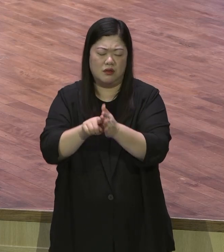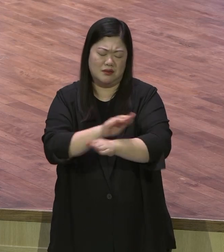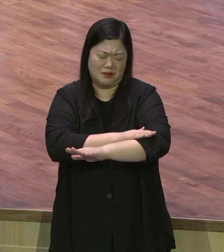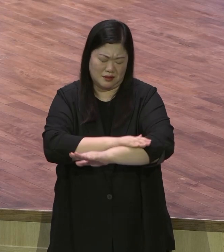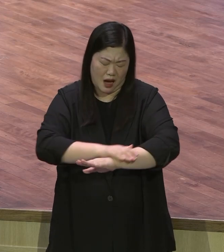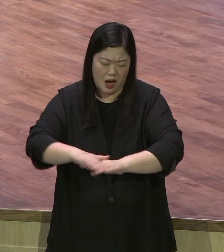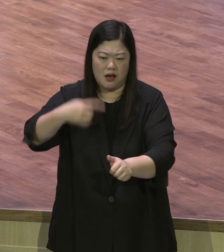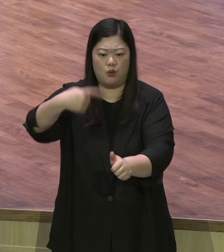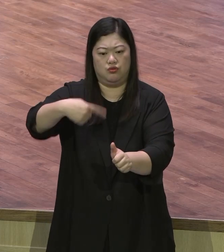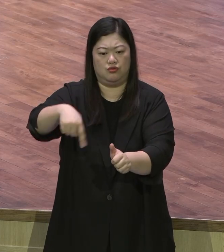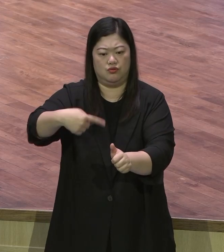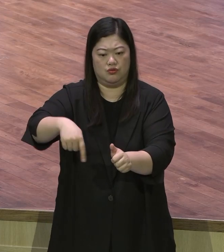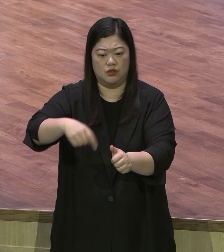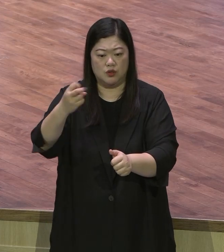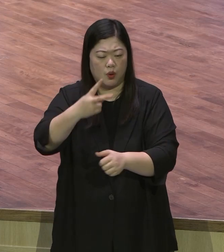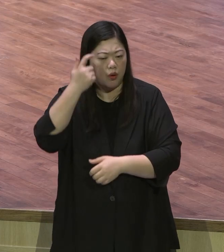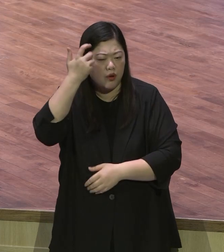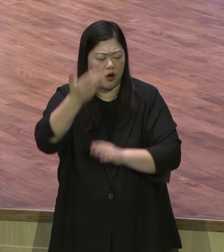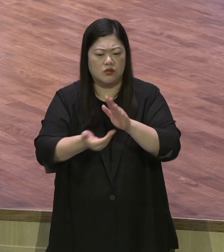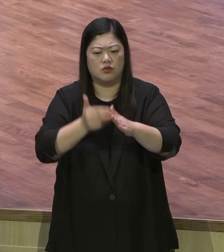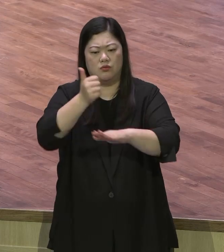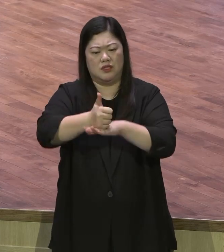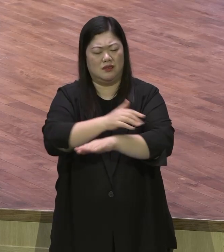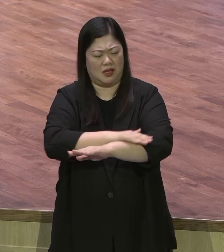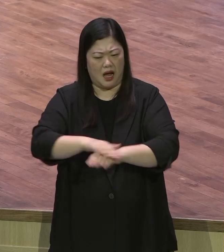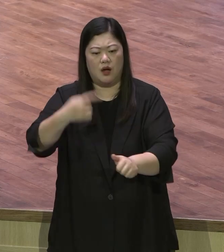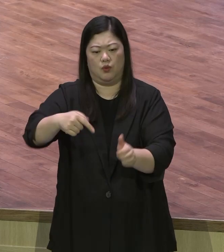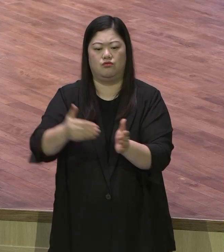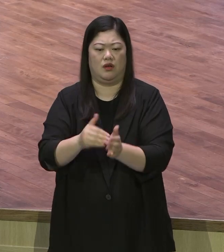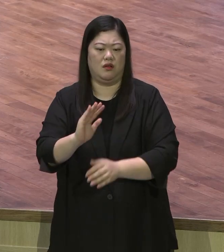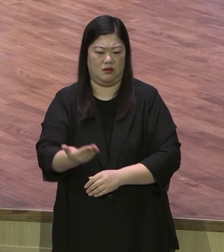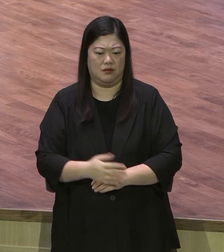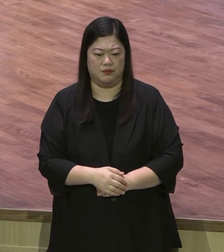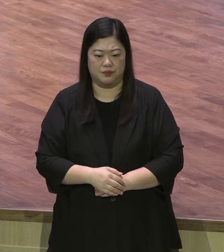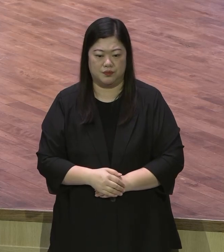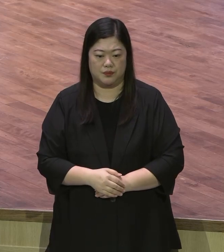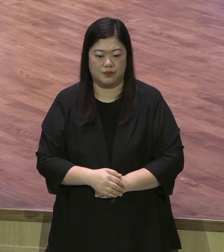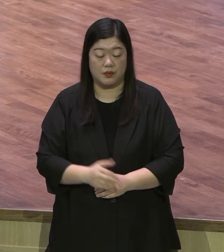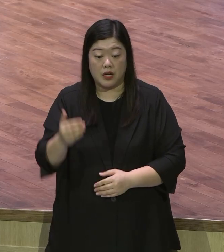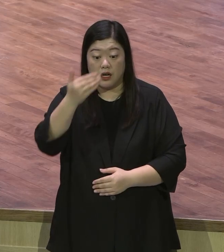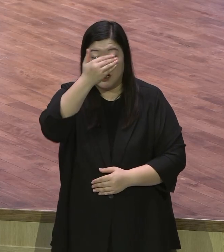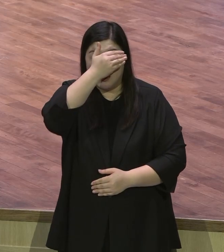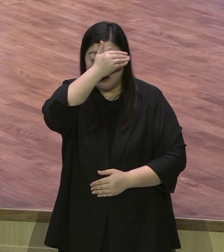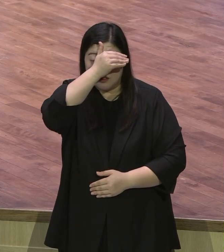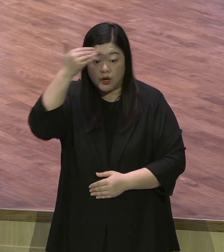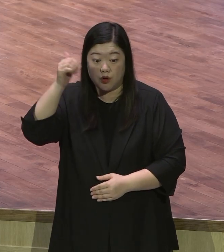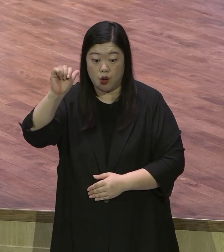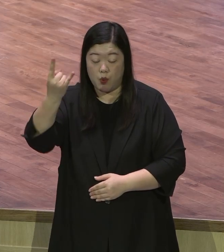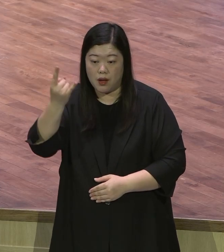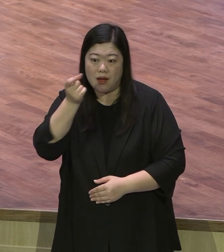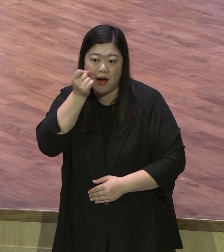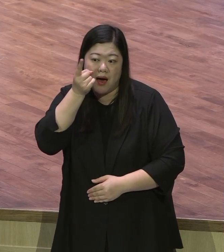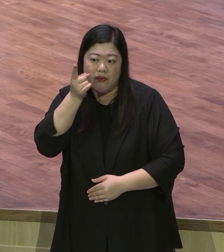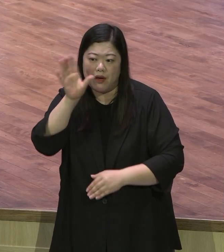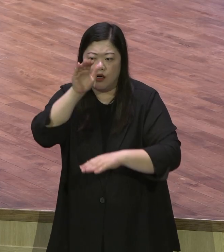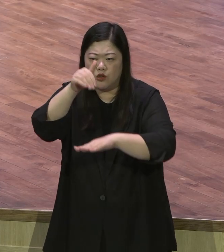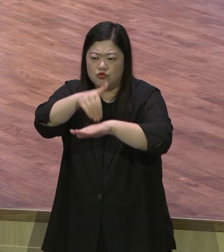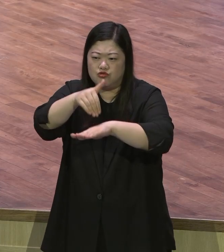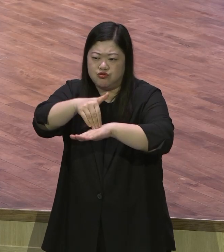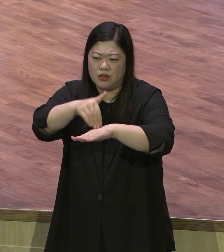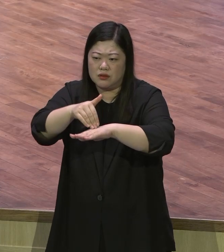살려내야 됩니다. 내가 그랬으면 청년의 스케줄을 오면에 딱 뭐 이거 전 모든 기관들이 다 그렇게